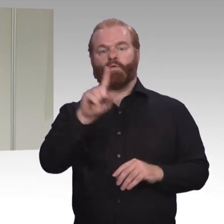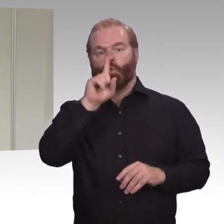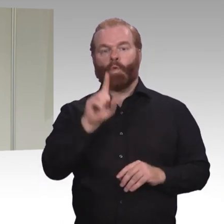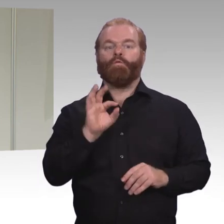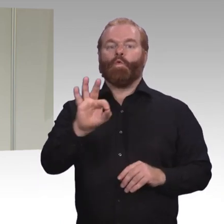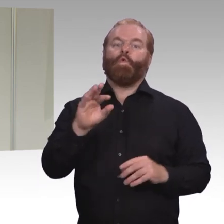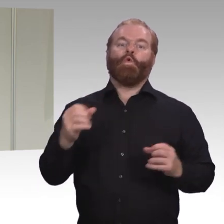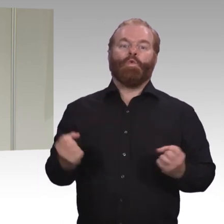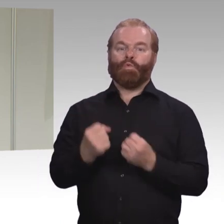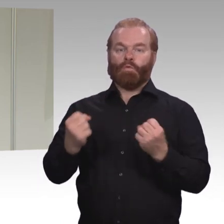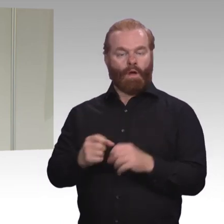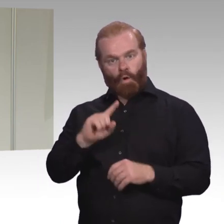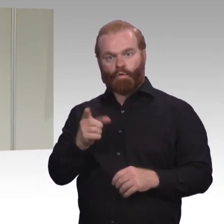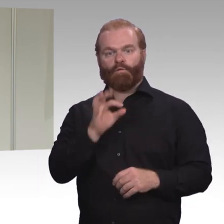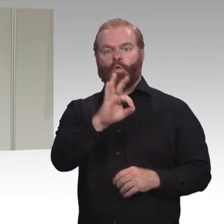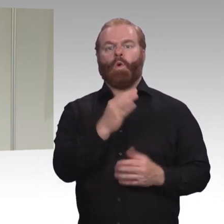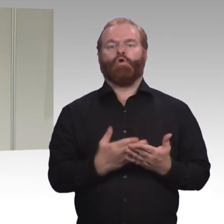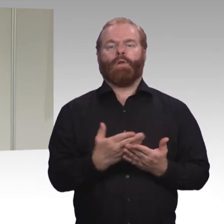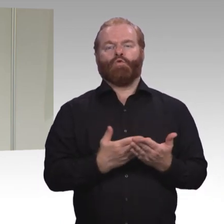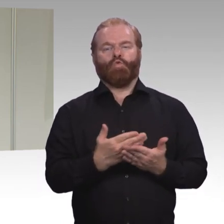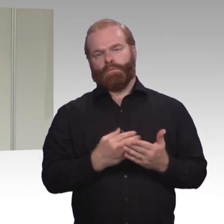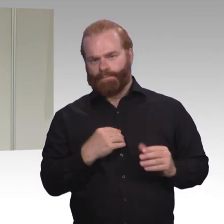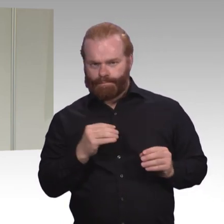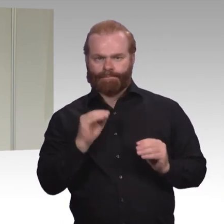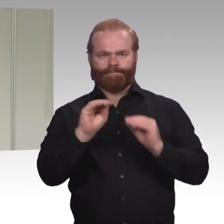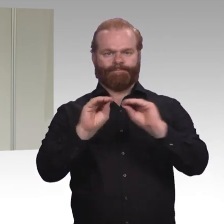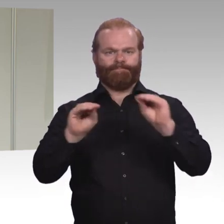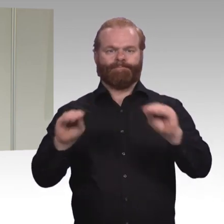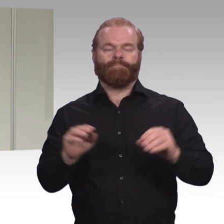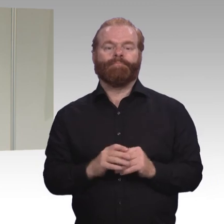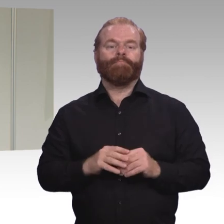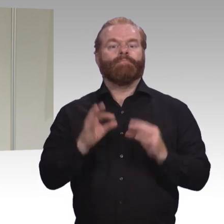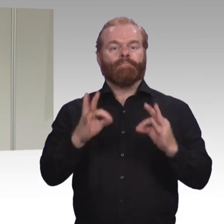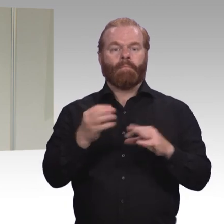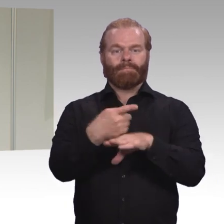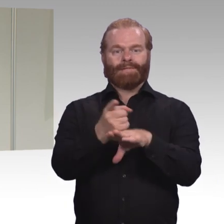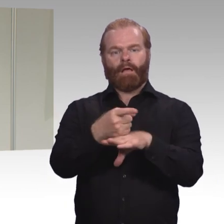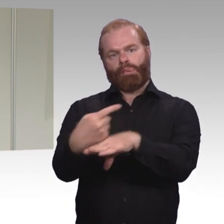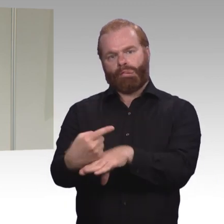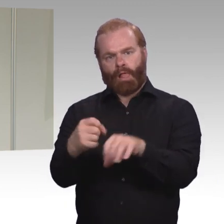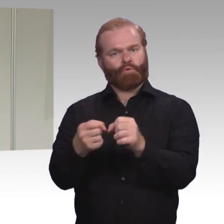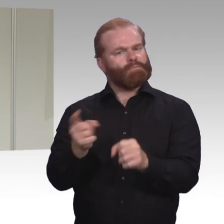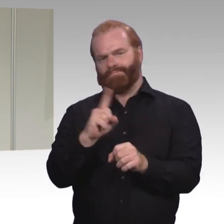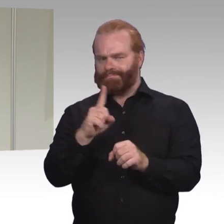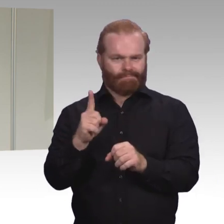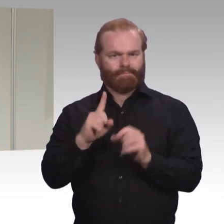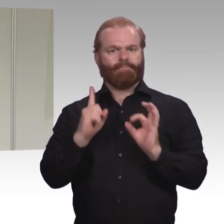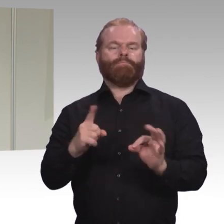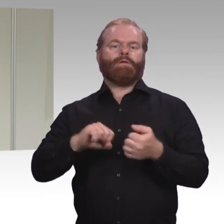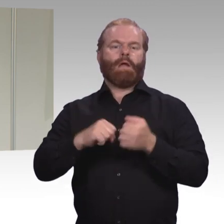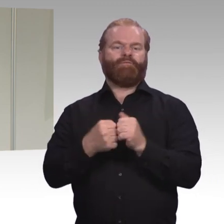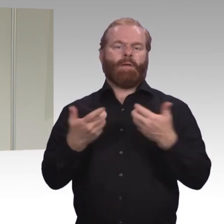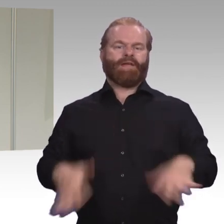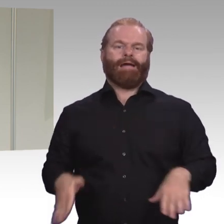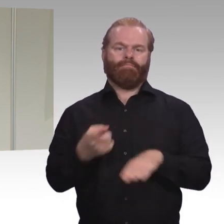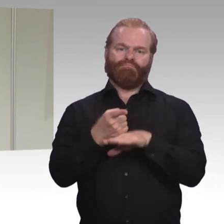und gefechtsbereite Panzer haben. Dass die Munitionslager voll sind, die Ersatzteile schnell ankommen, auch in der